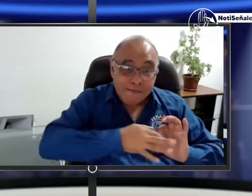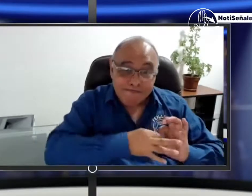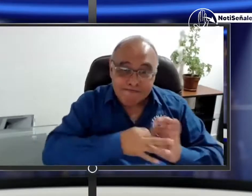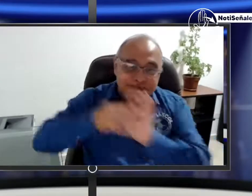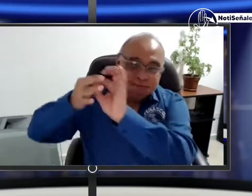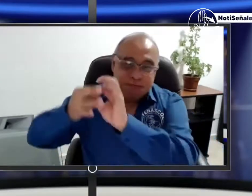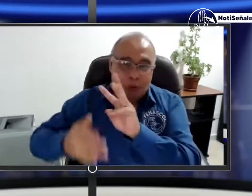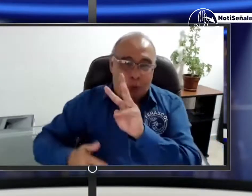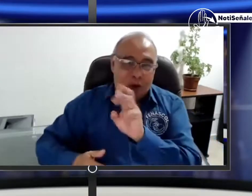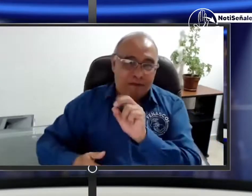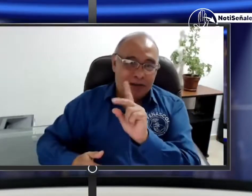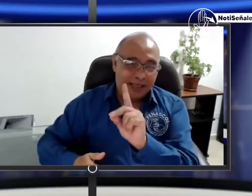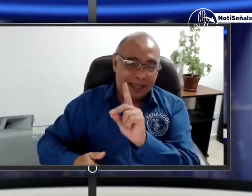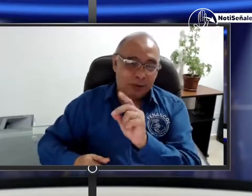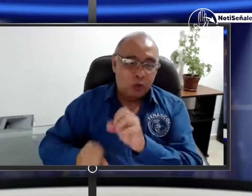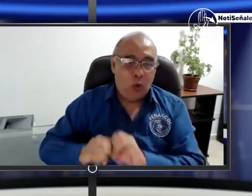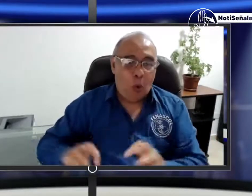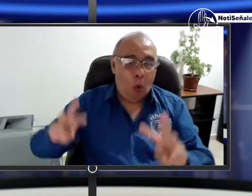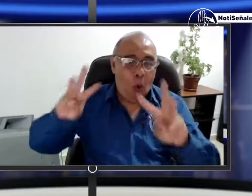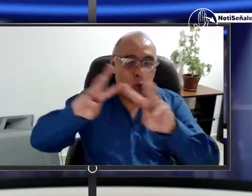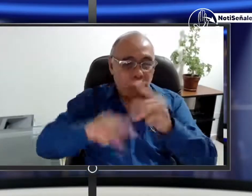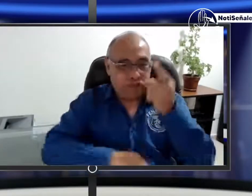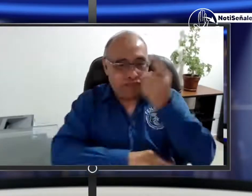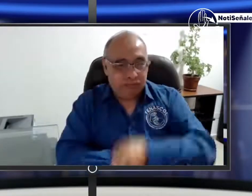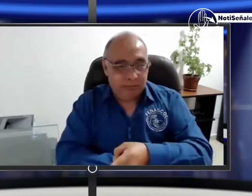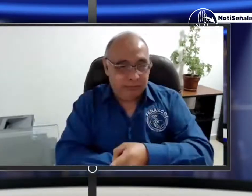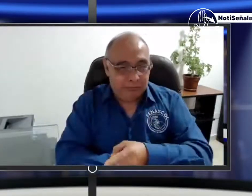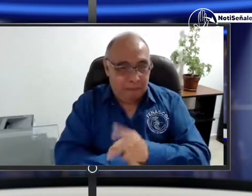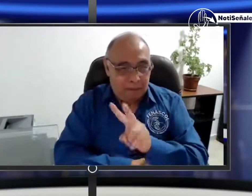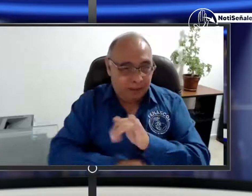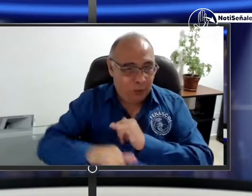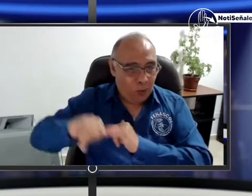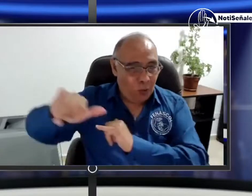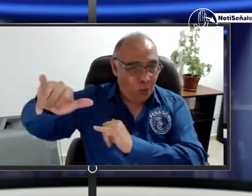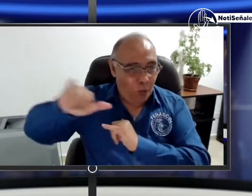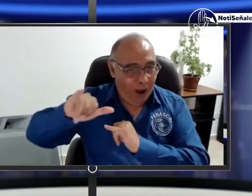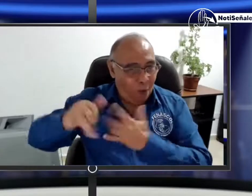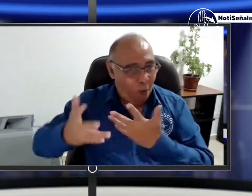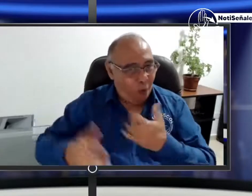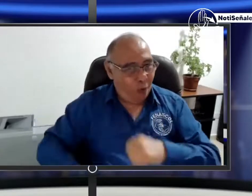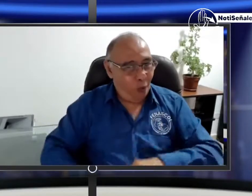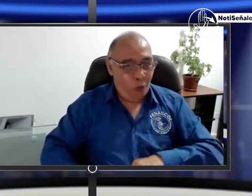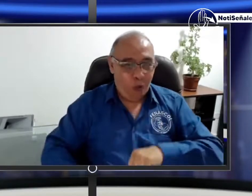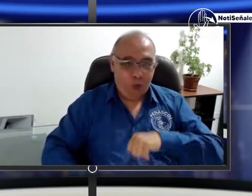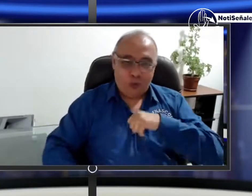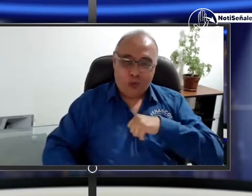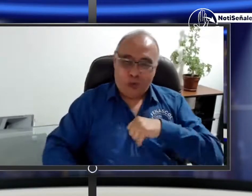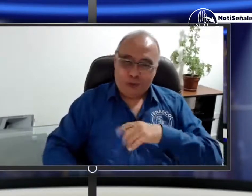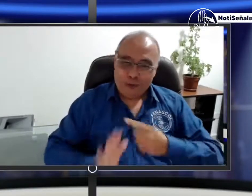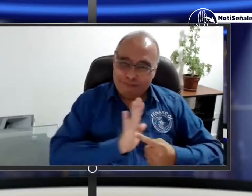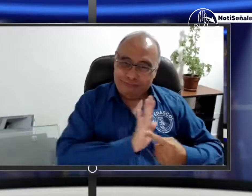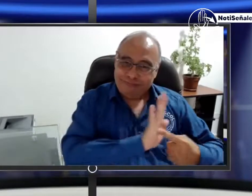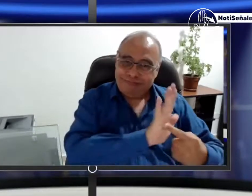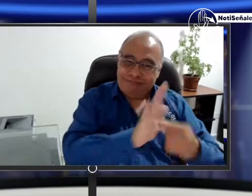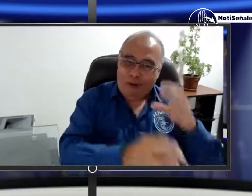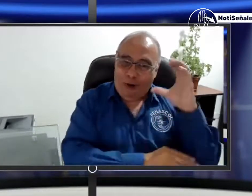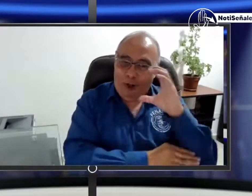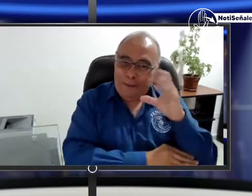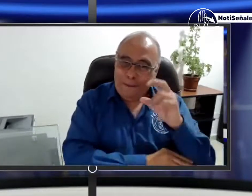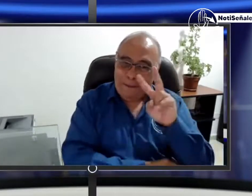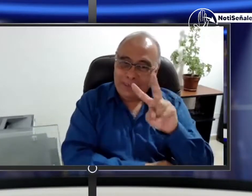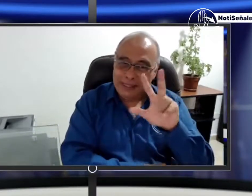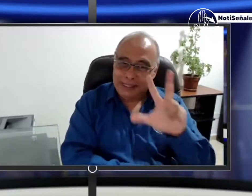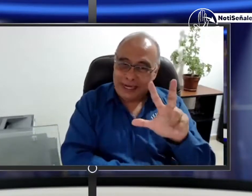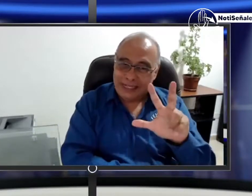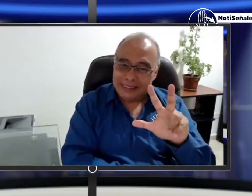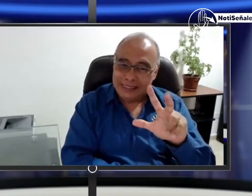y celebrar precisamente este día internacional de las lenguas de señas al igual que la w de